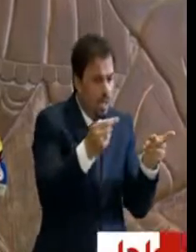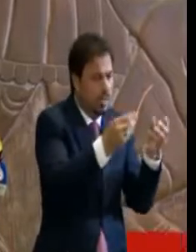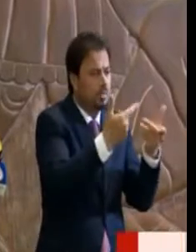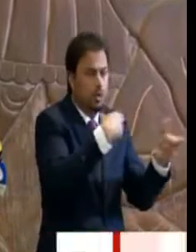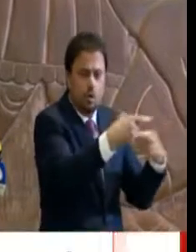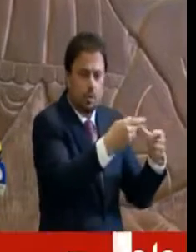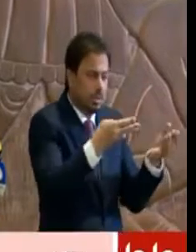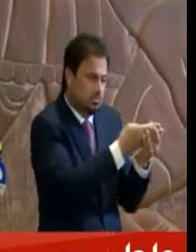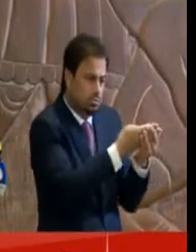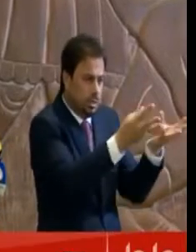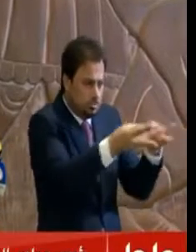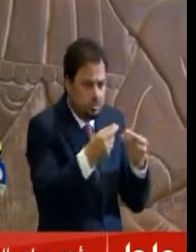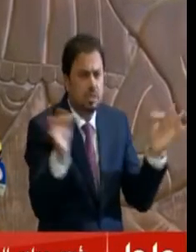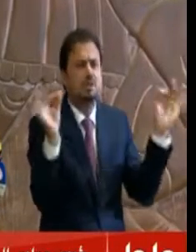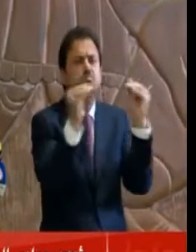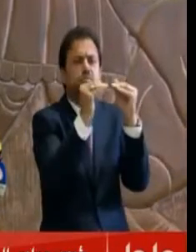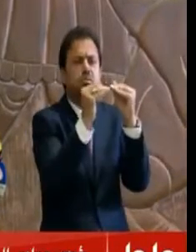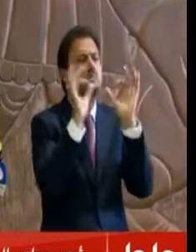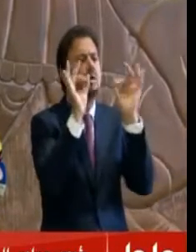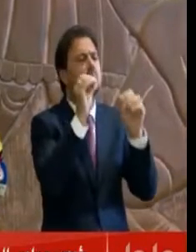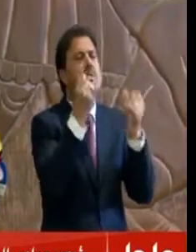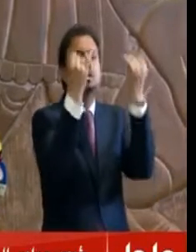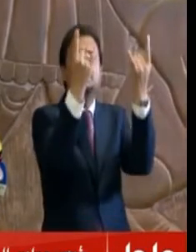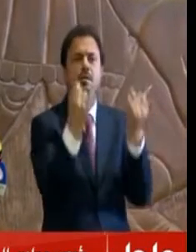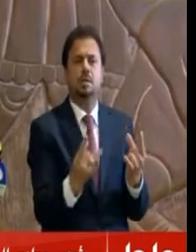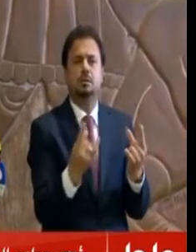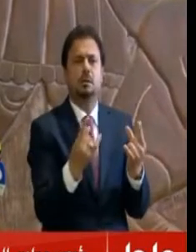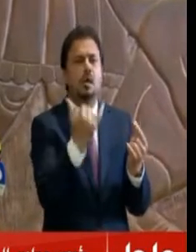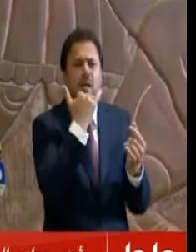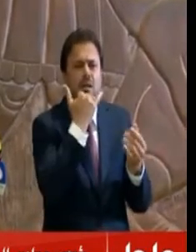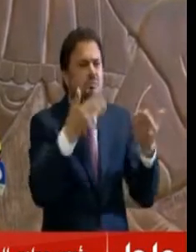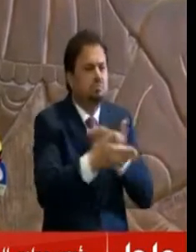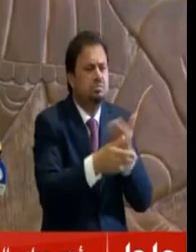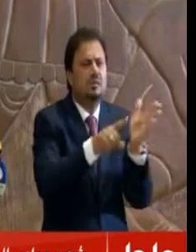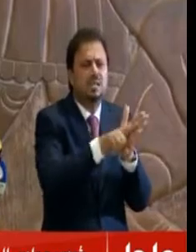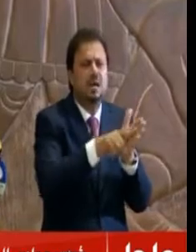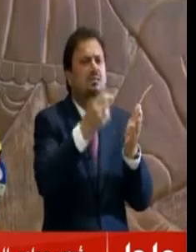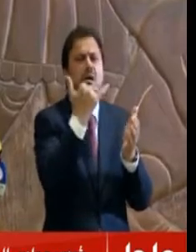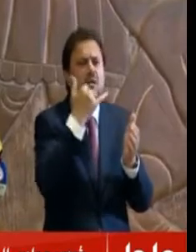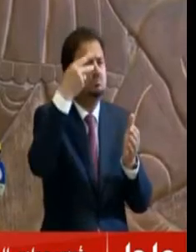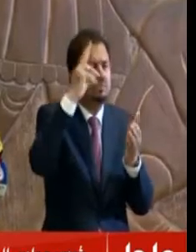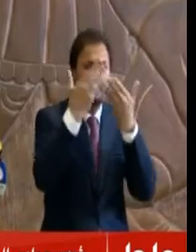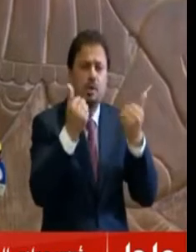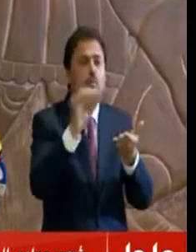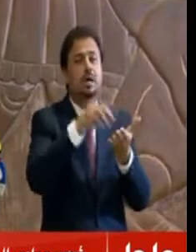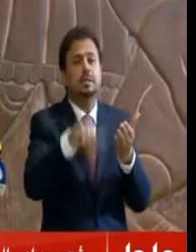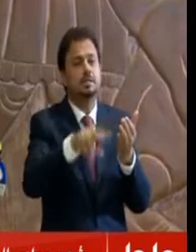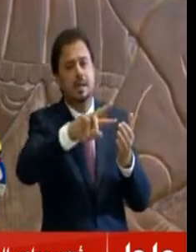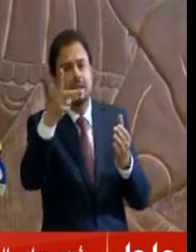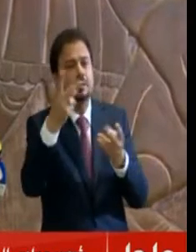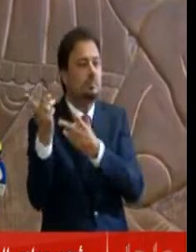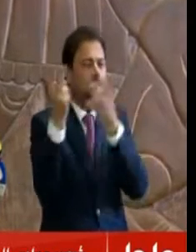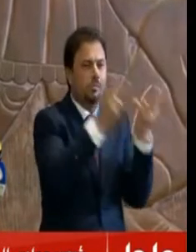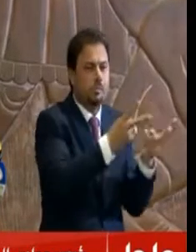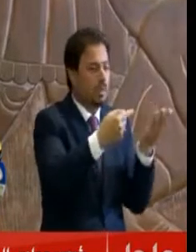كانت نسبة المطابقة 100%. وكذلك تمت المطابقة بين النتائج التي تم نقلها